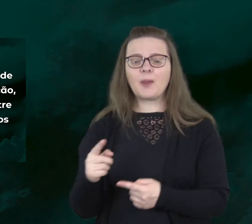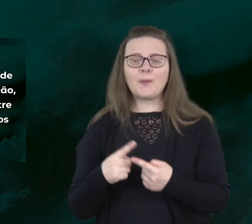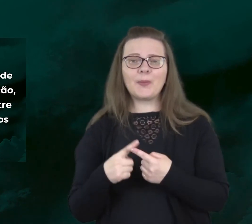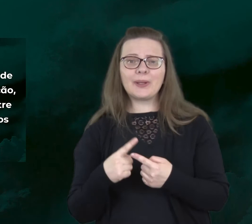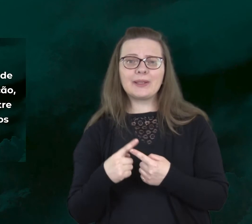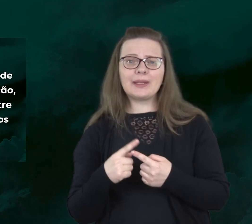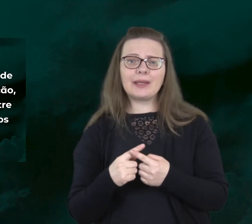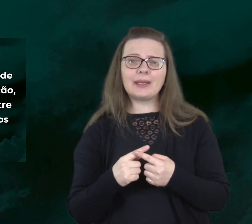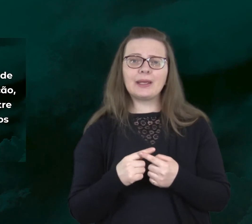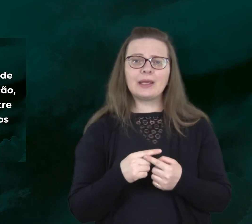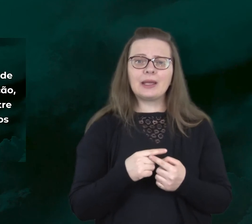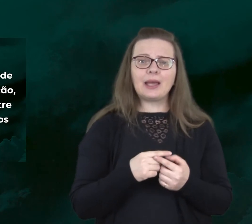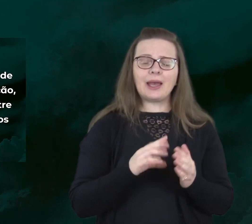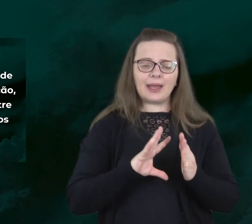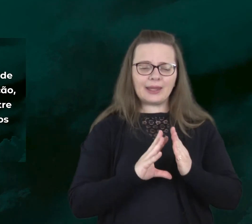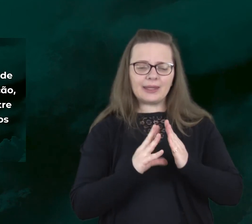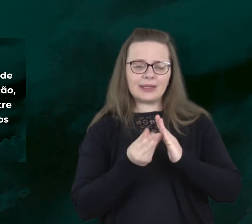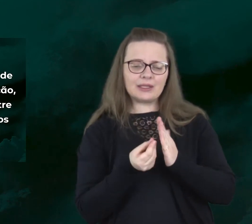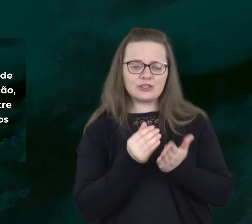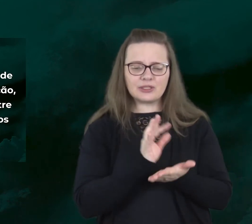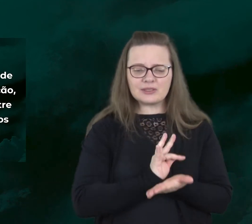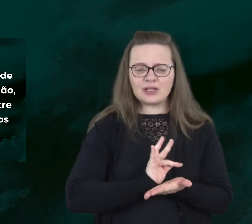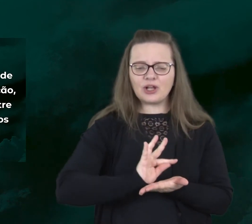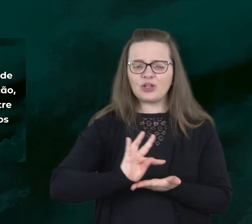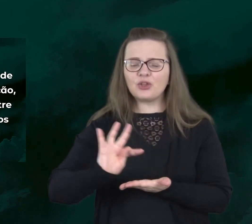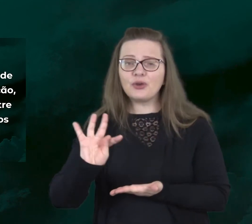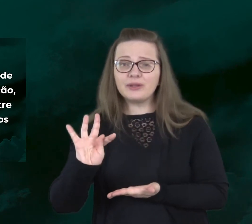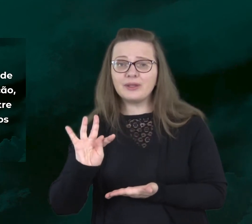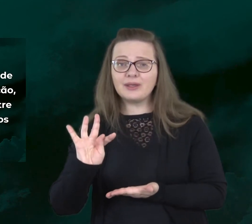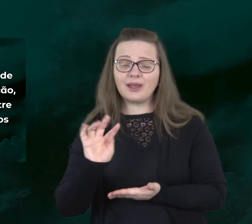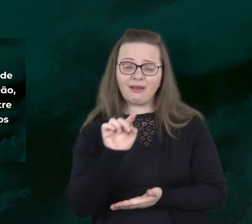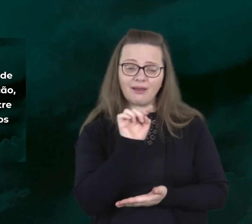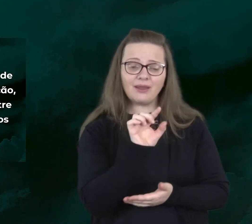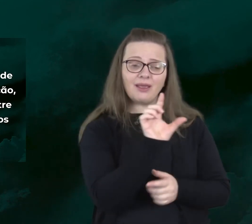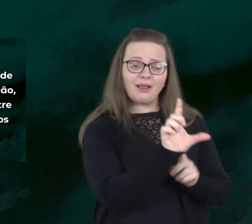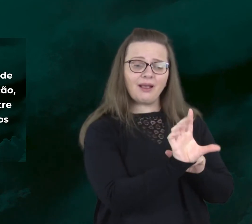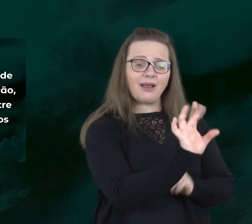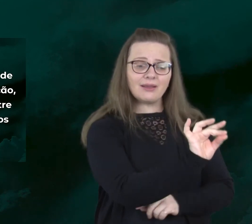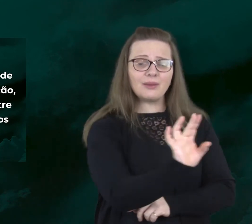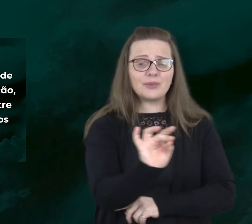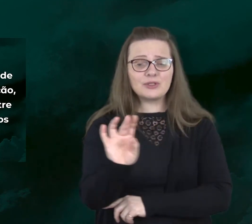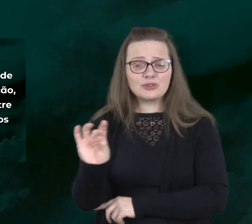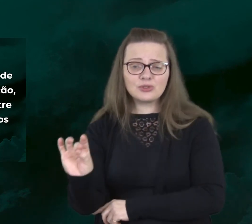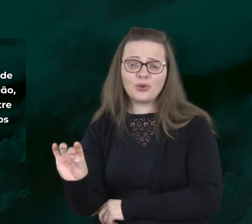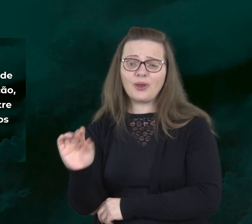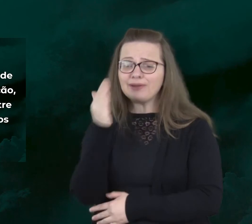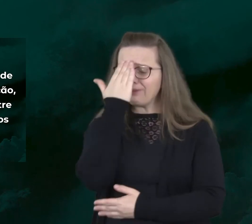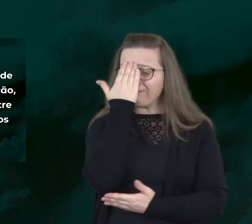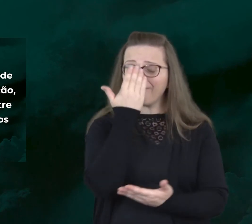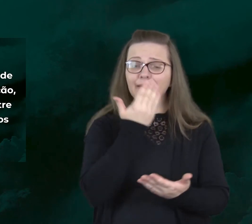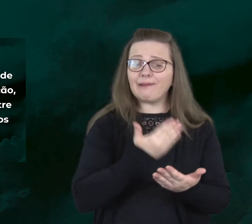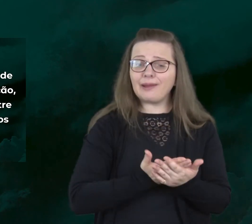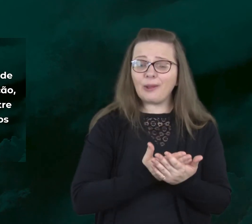aqueles muitos gregos se converteram, aquelas mulheres nobres que se converteram em Tessalônica, se tornaram